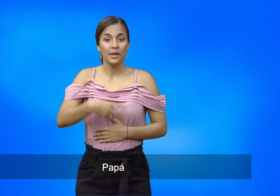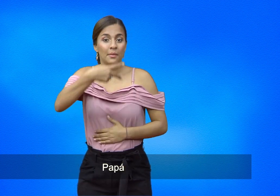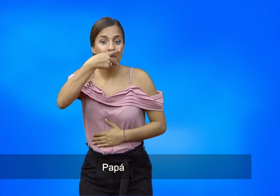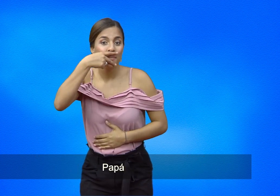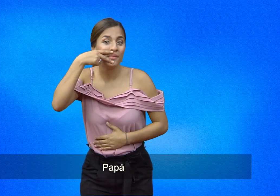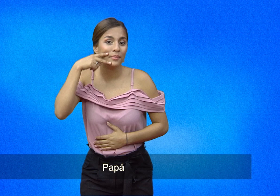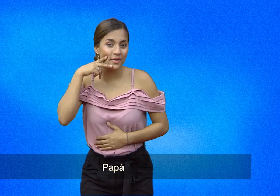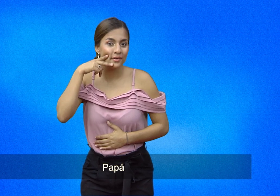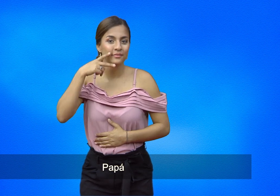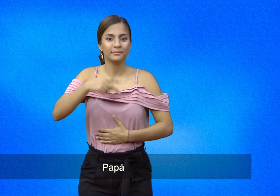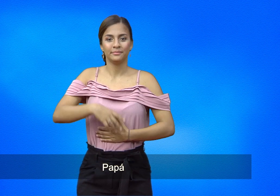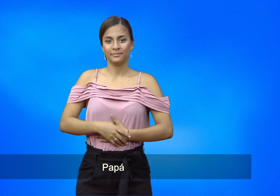papá